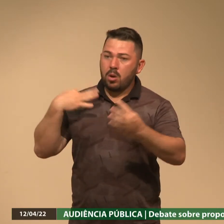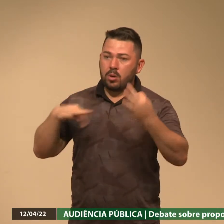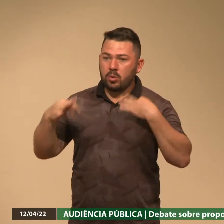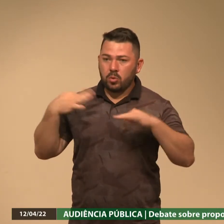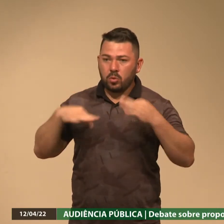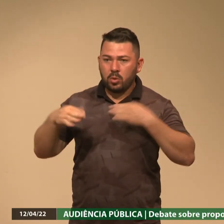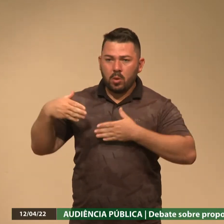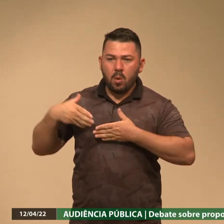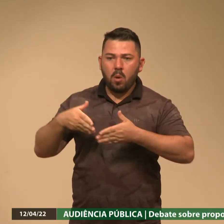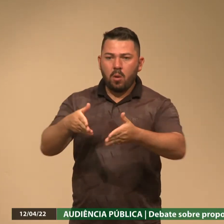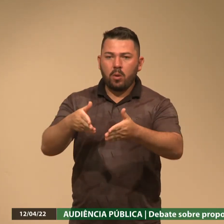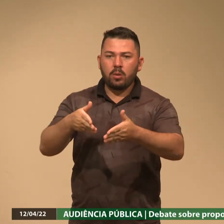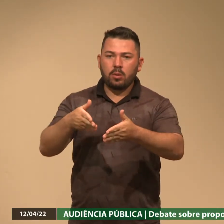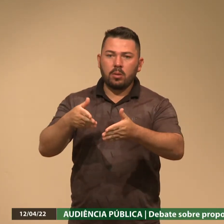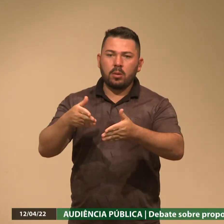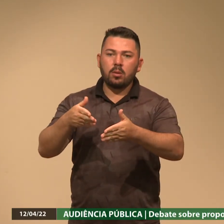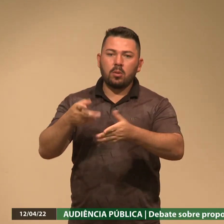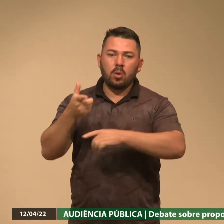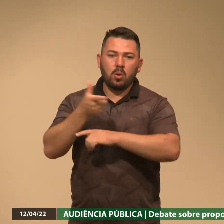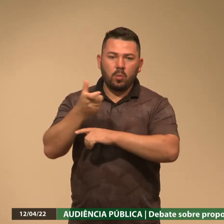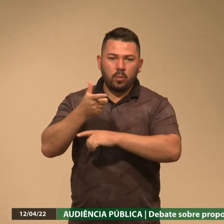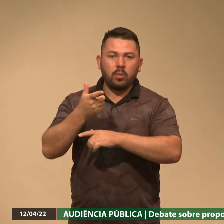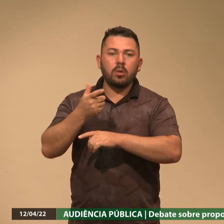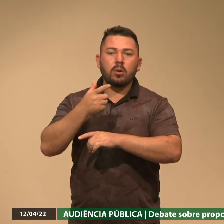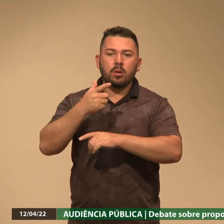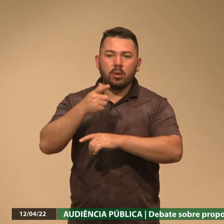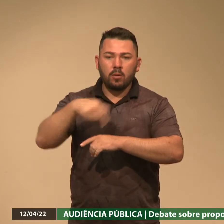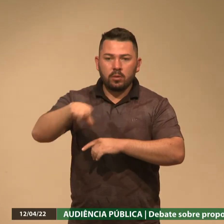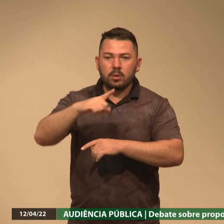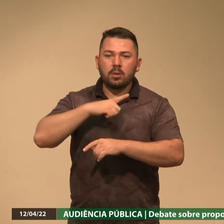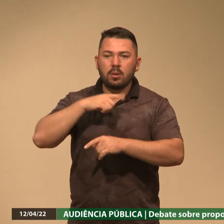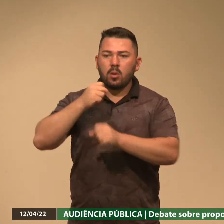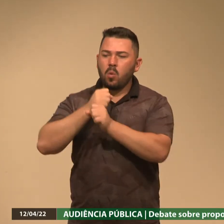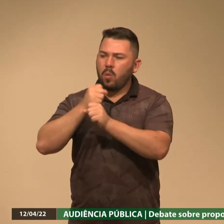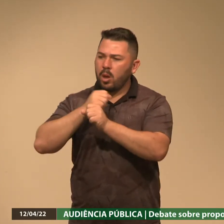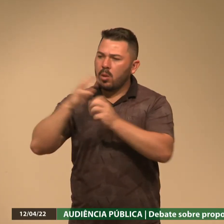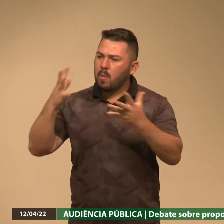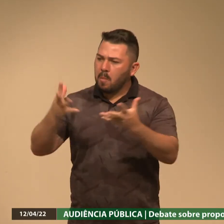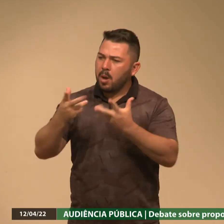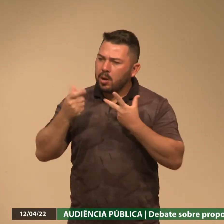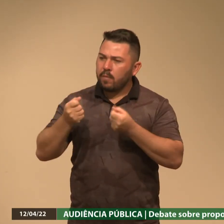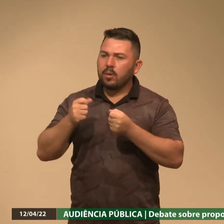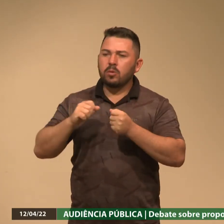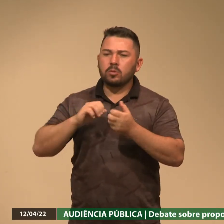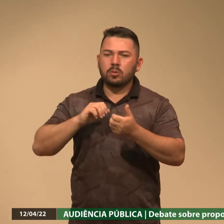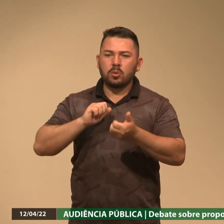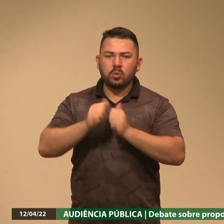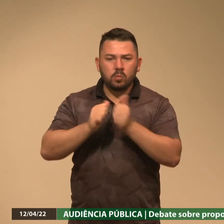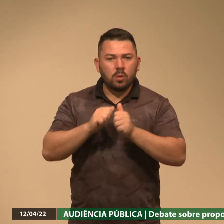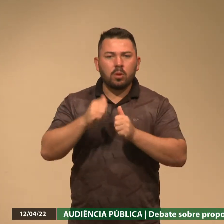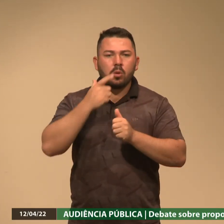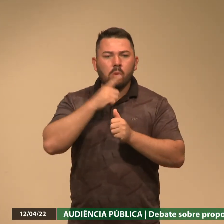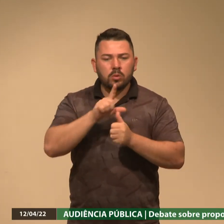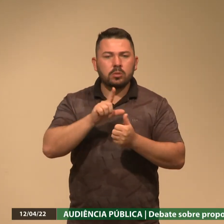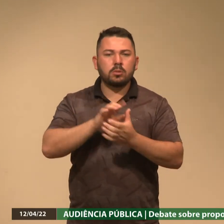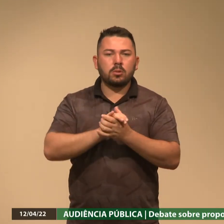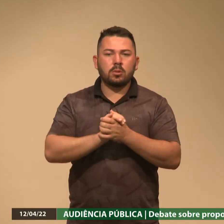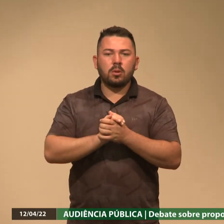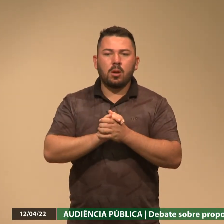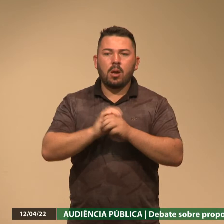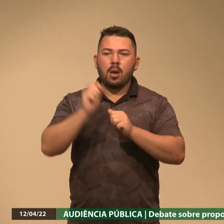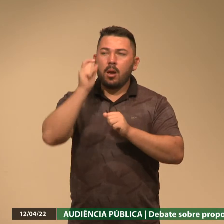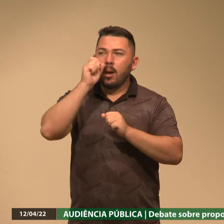com essa rota maravilhosa que vocês tenham um ano maravilhoso que o esporte possa cada vez mais